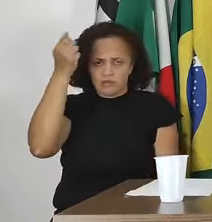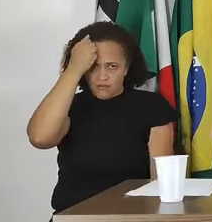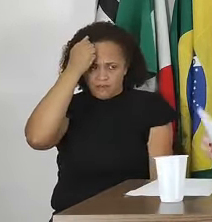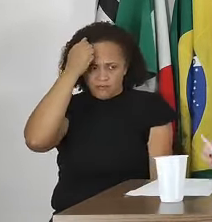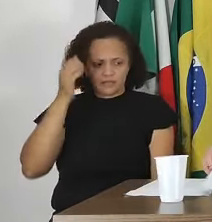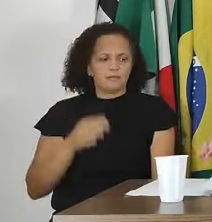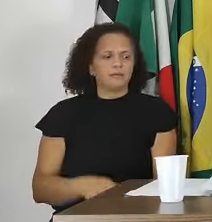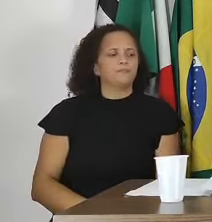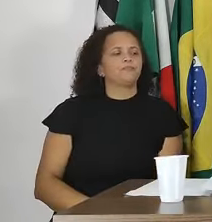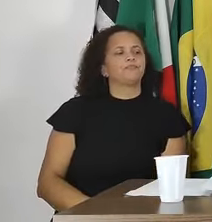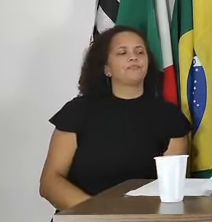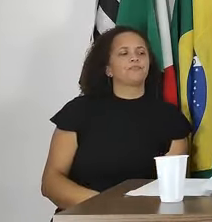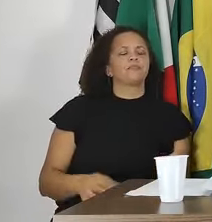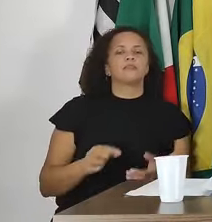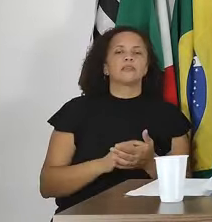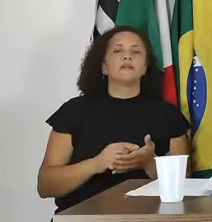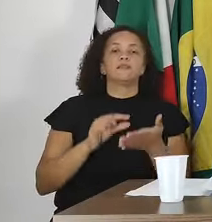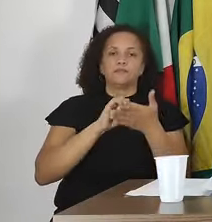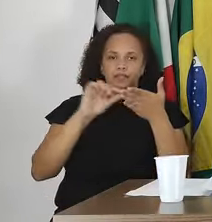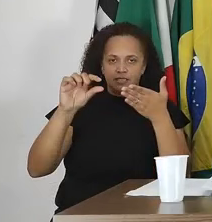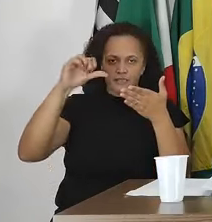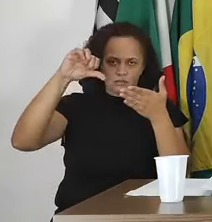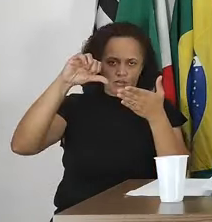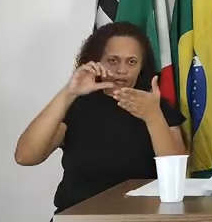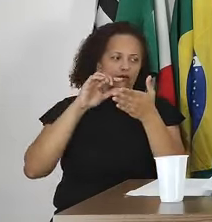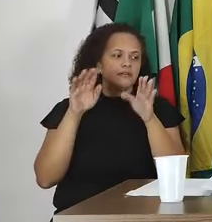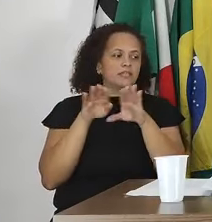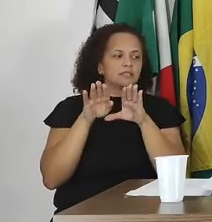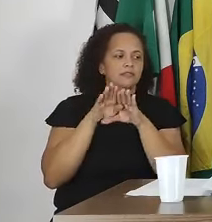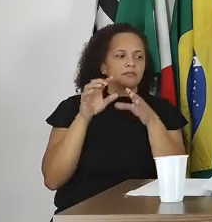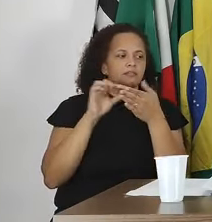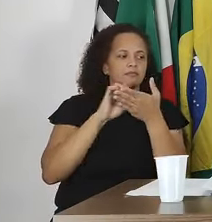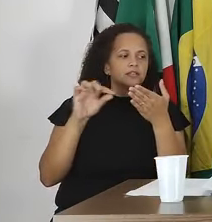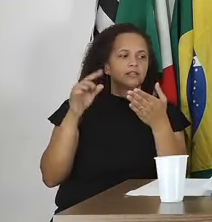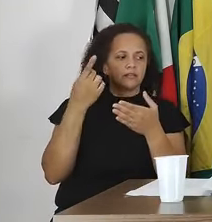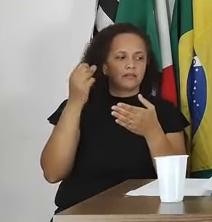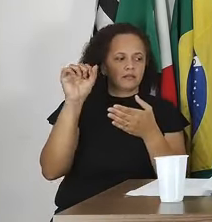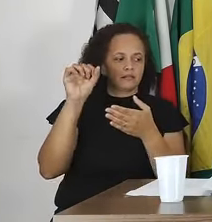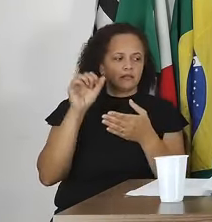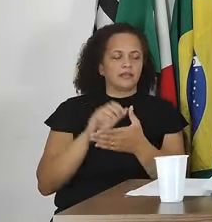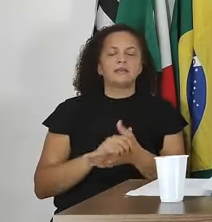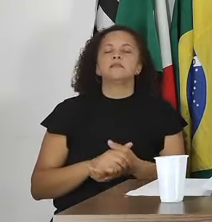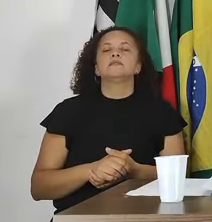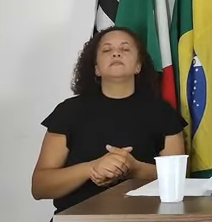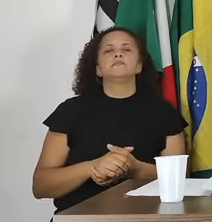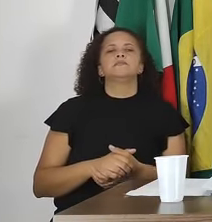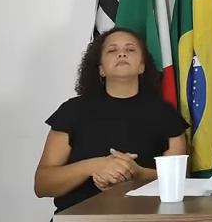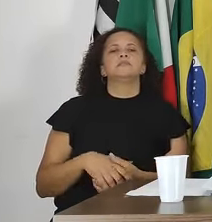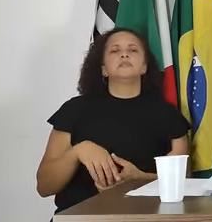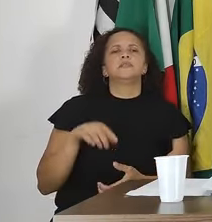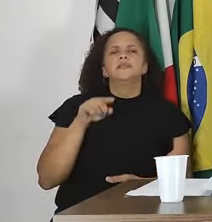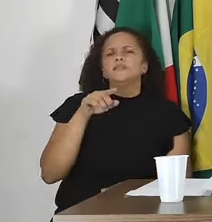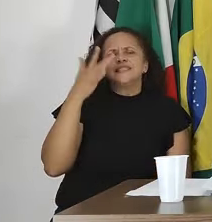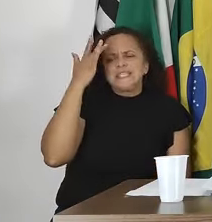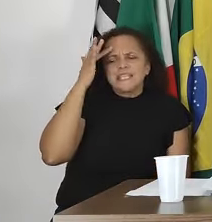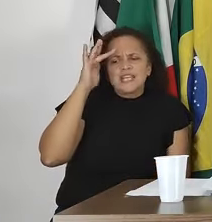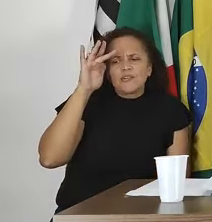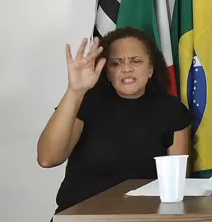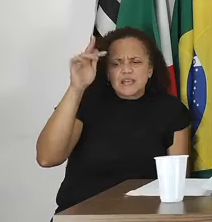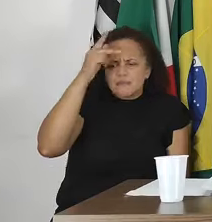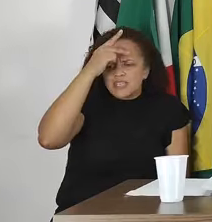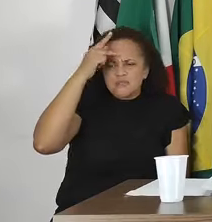10. Olha o que ele fala para nós. No 9 e no 10. Não sabeis que o injusto não hão de herdar o reino